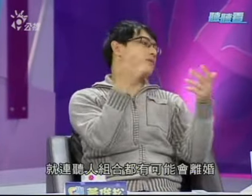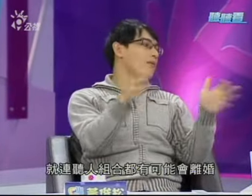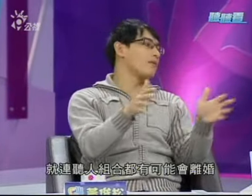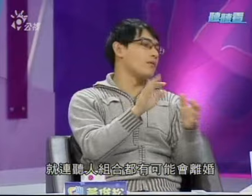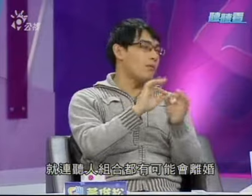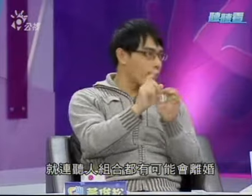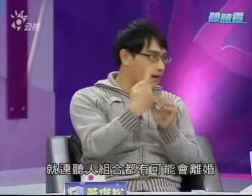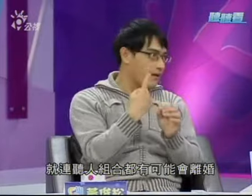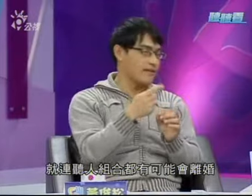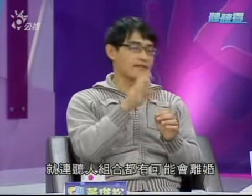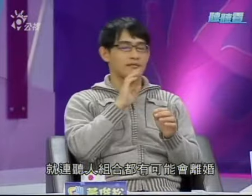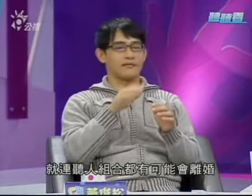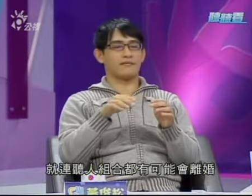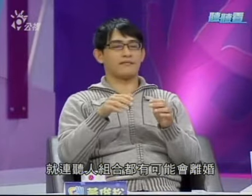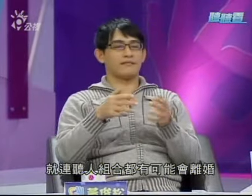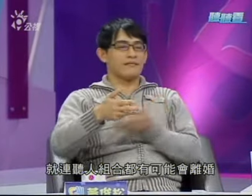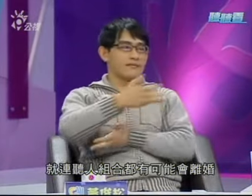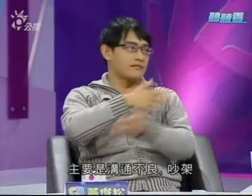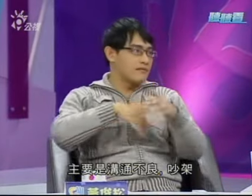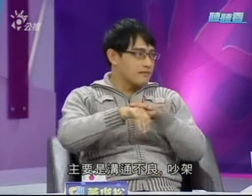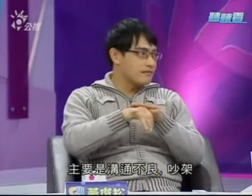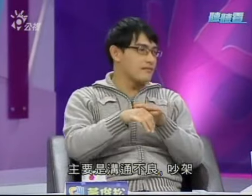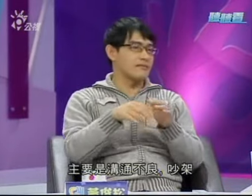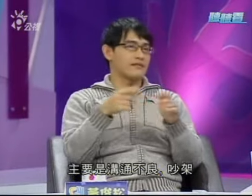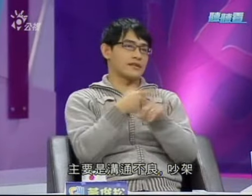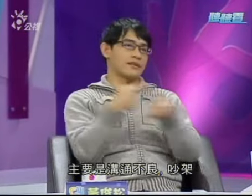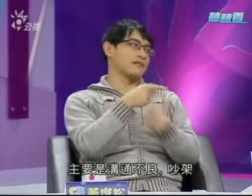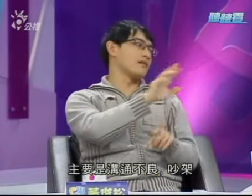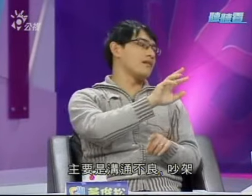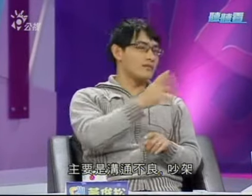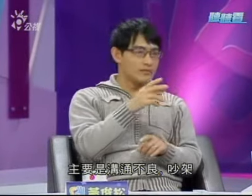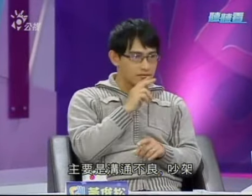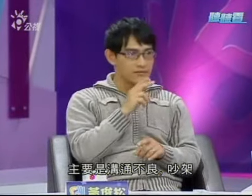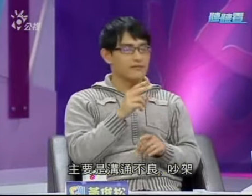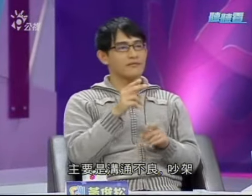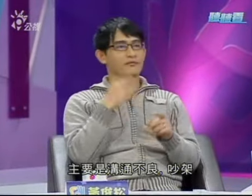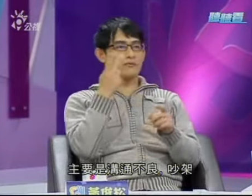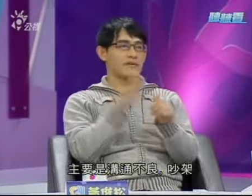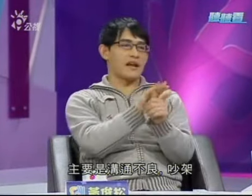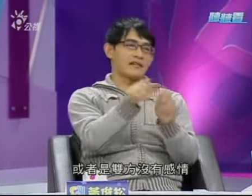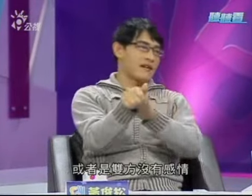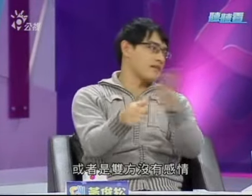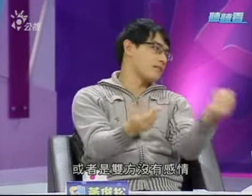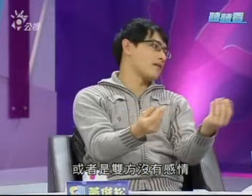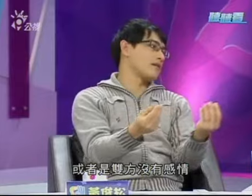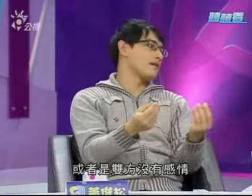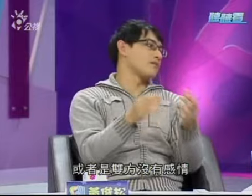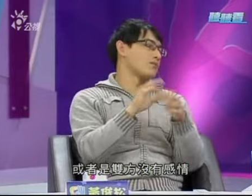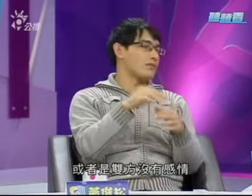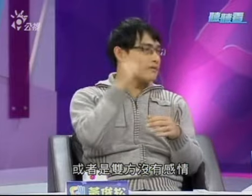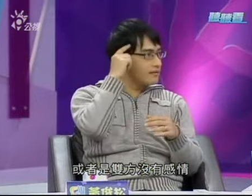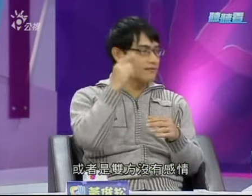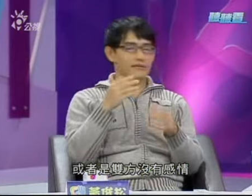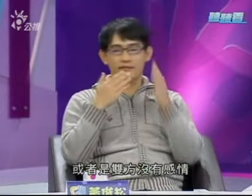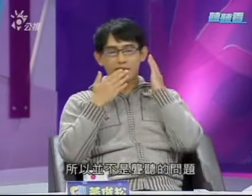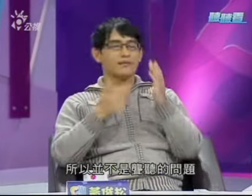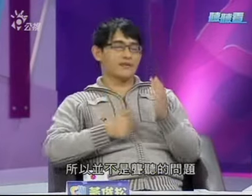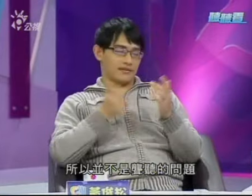合都有可能会离婚呢主要是沟通不良吵架或者是双方没有感情所以并